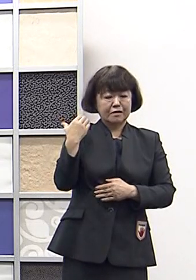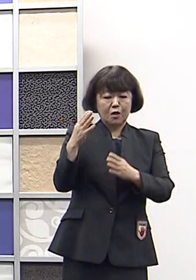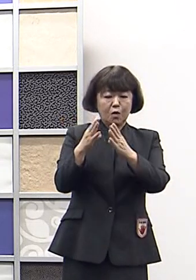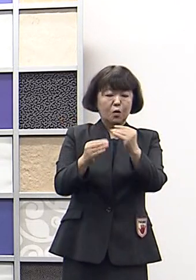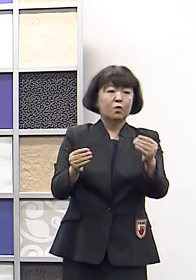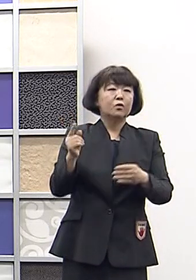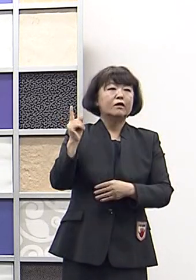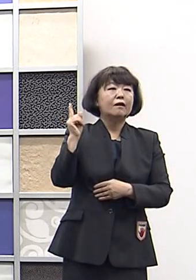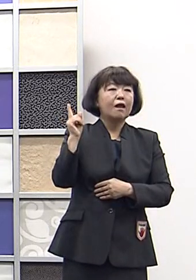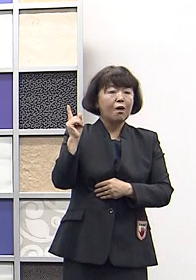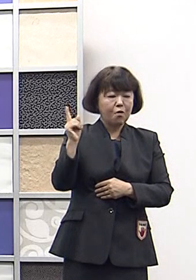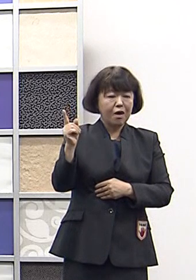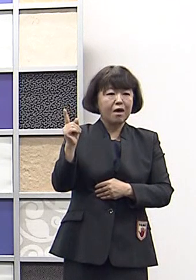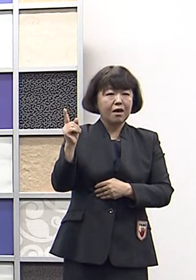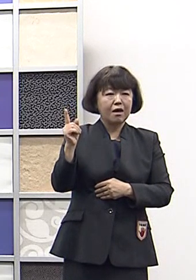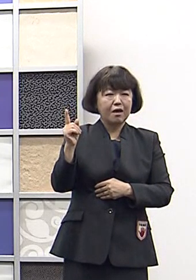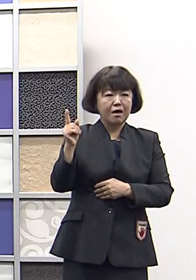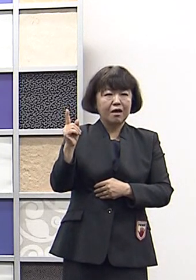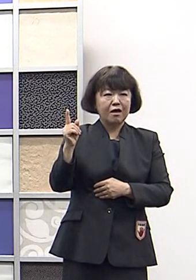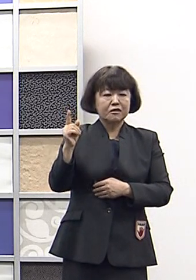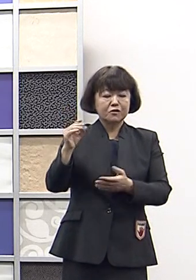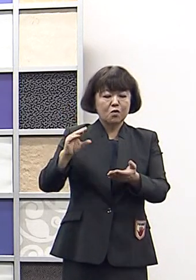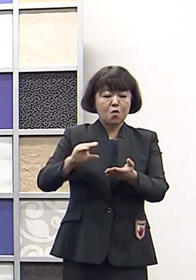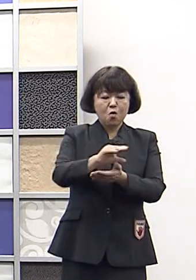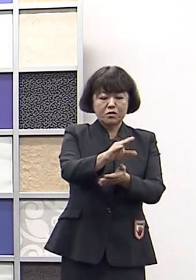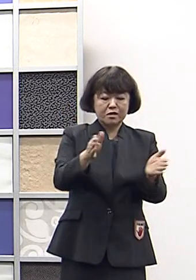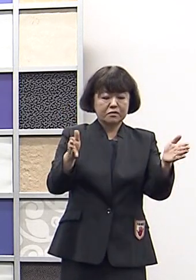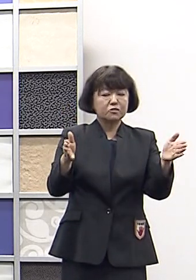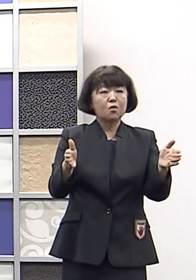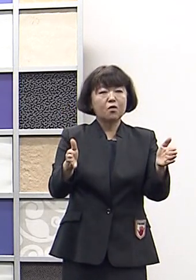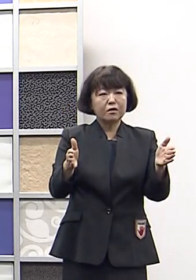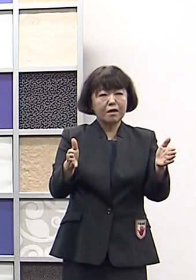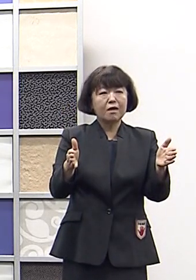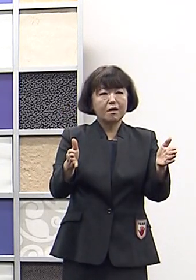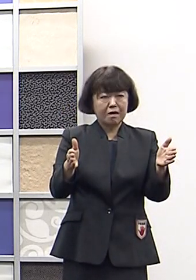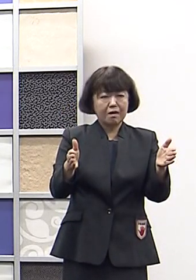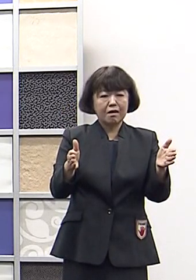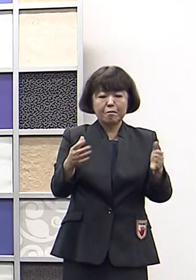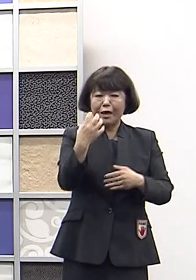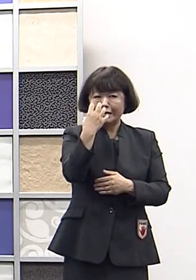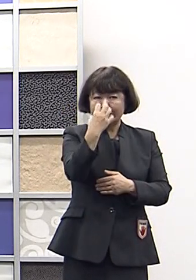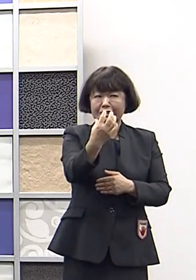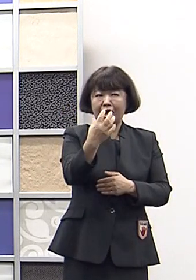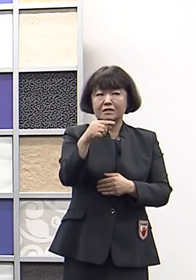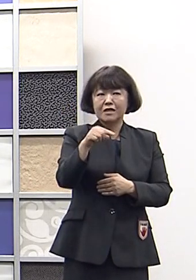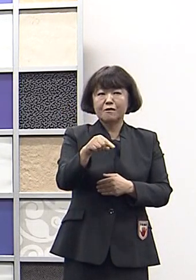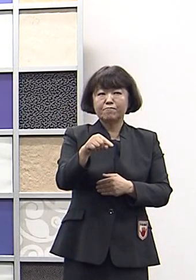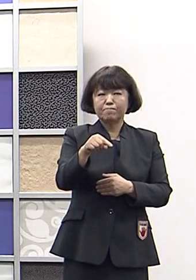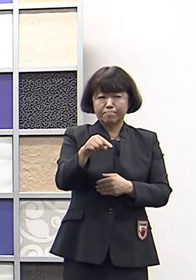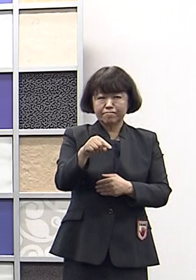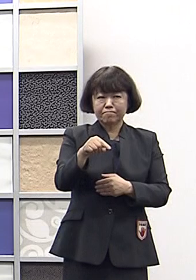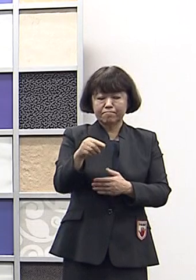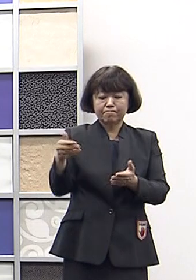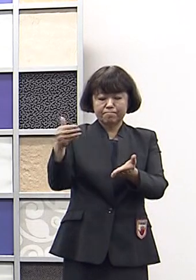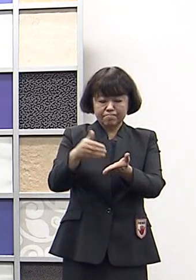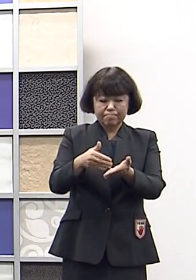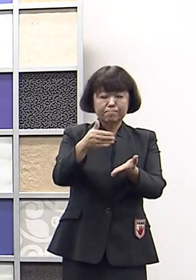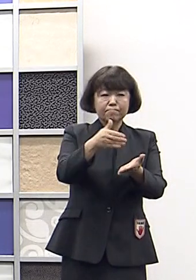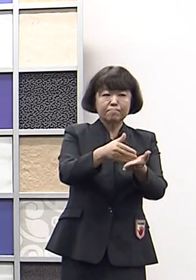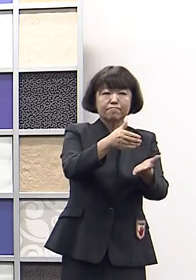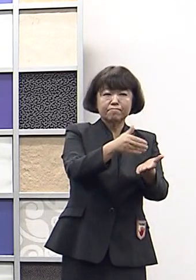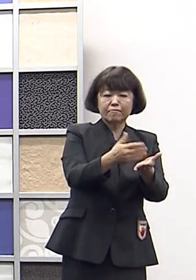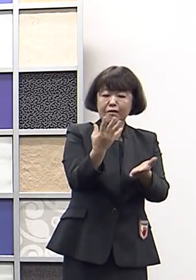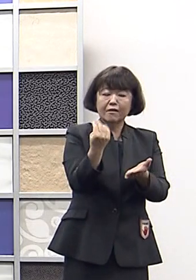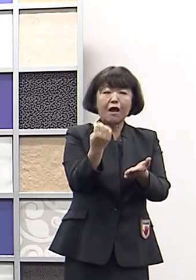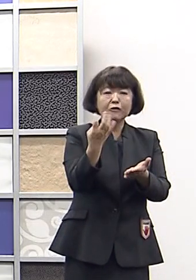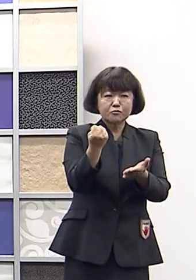はですね、まあ、それに、まあ、その路線上にあると思いますが、東海道新幹線の停車本数の増加のその数字なん